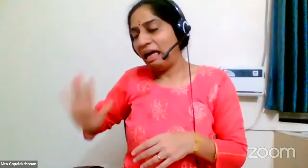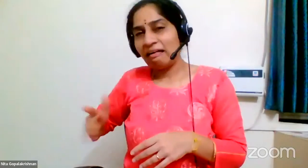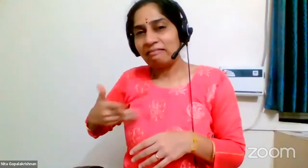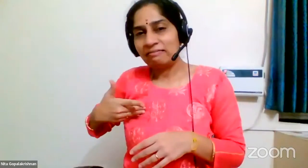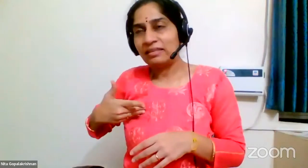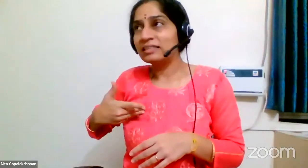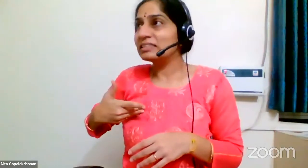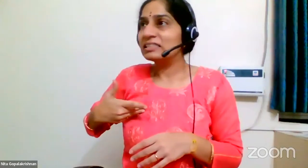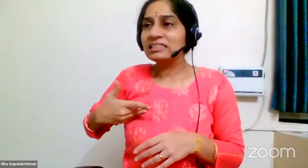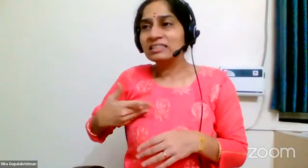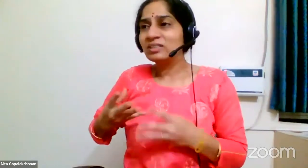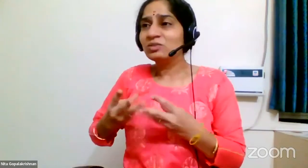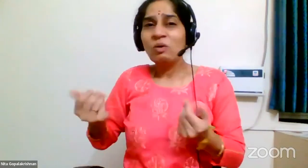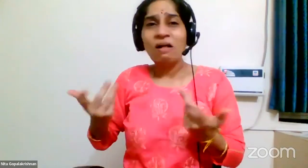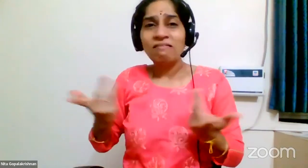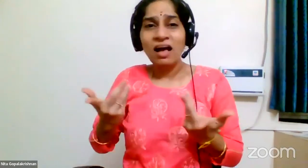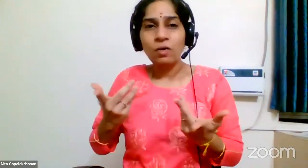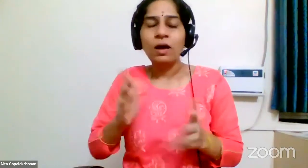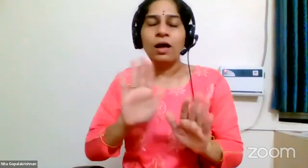ये समस्या दूर कर देंगे।